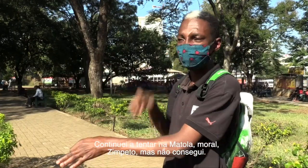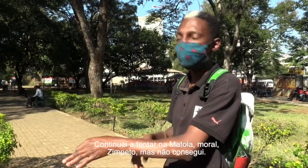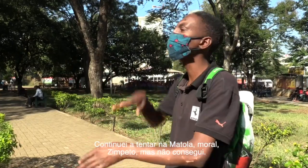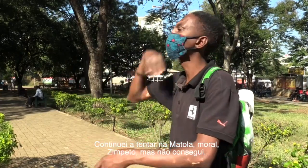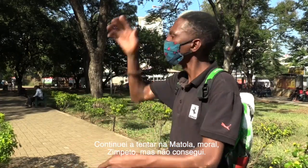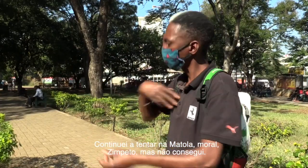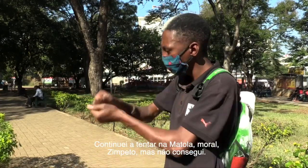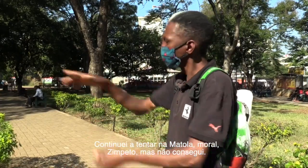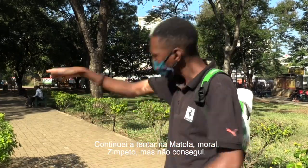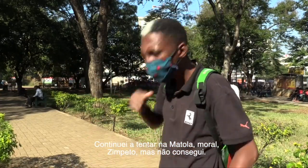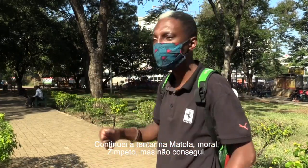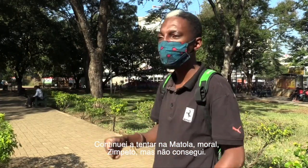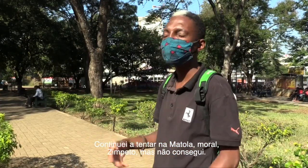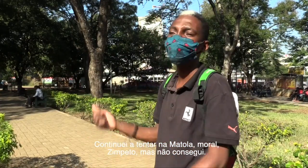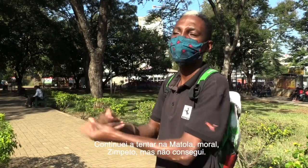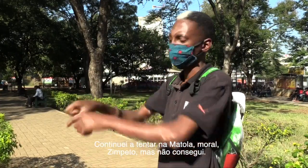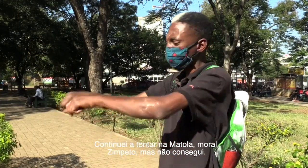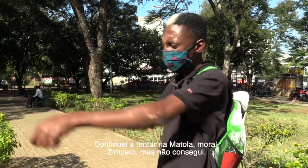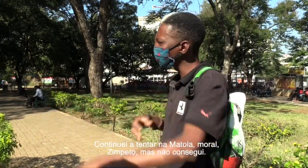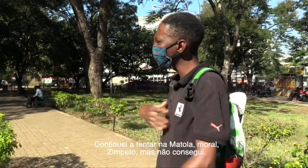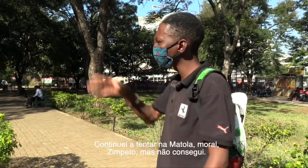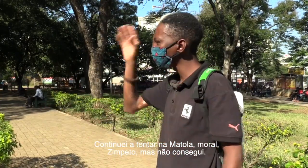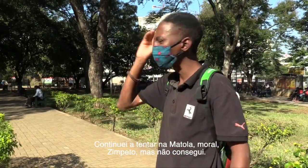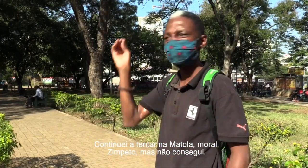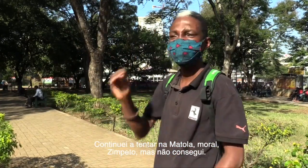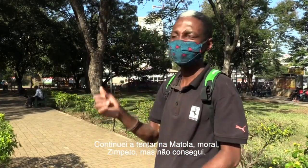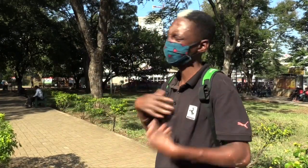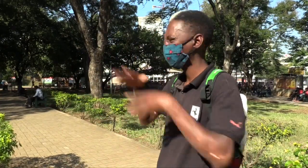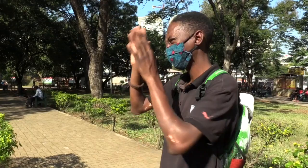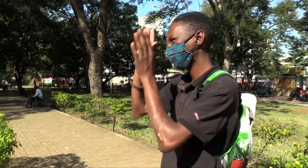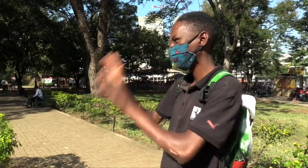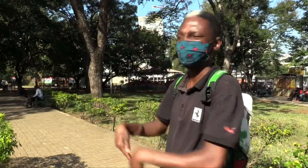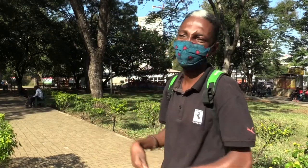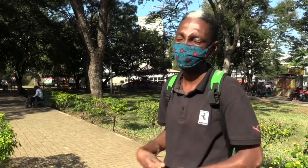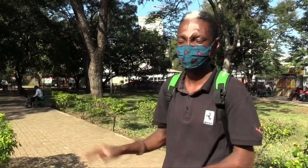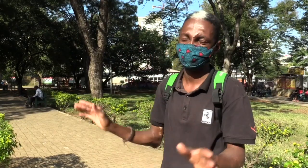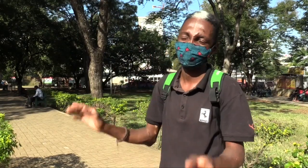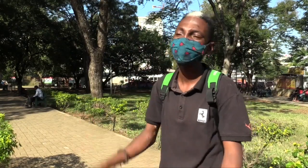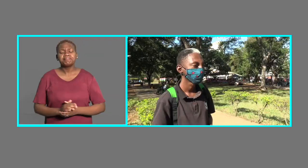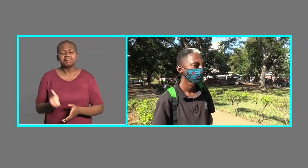Matola, Mozal, Zimpeto, mas não consegui.